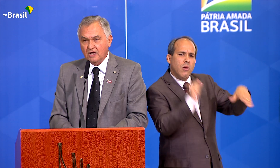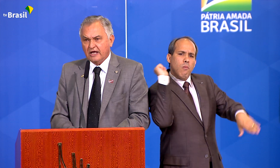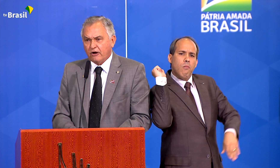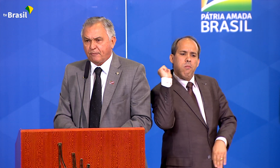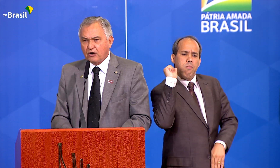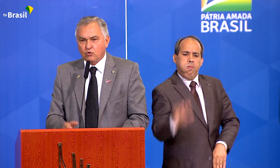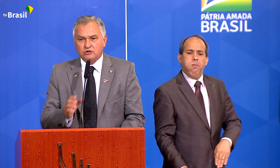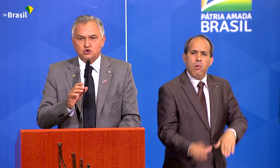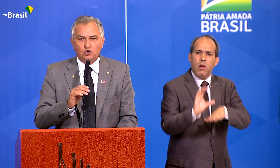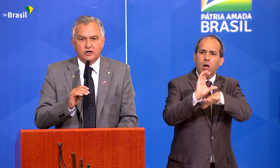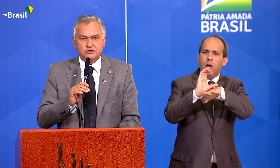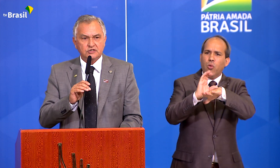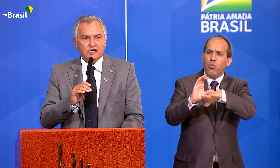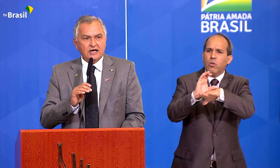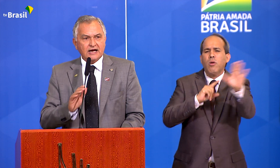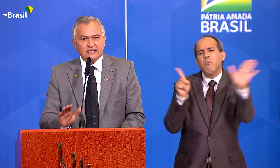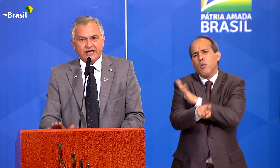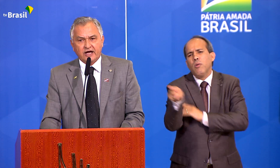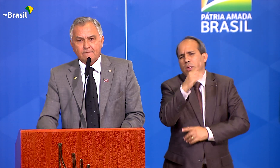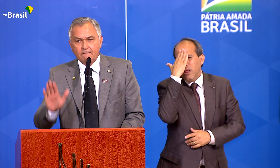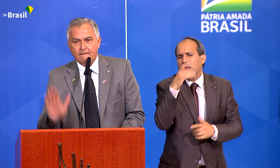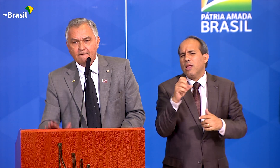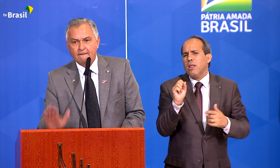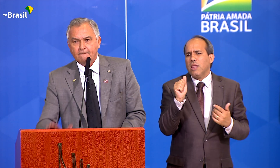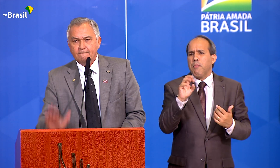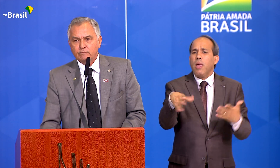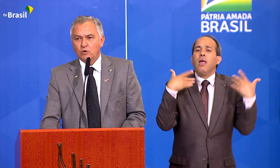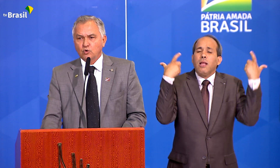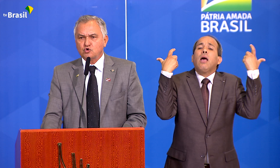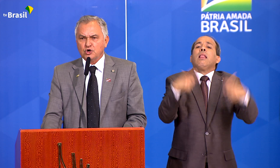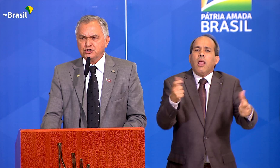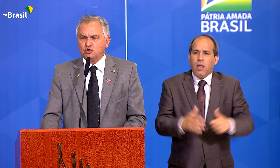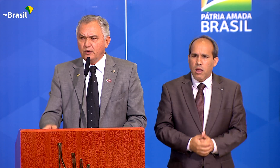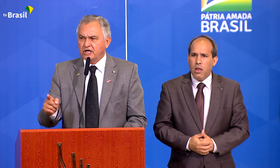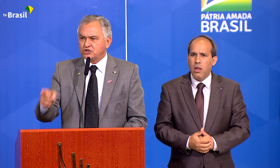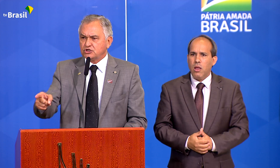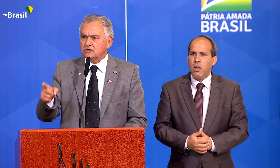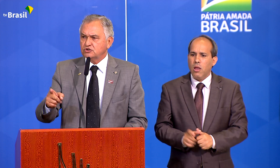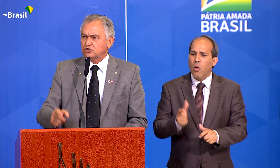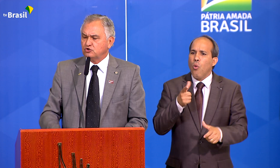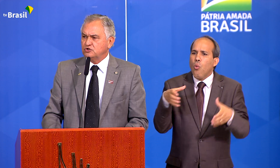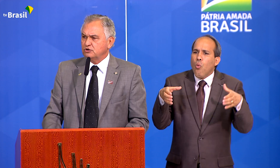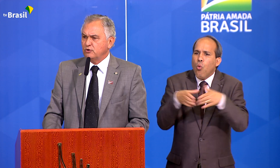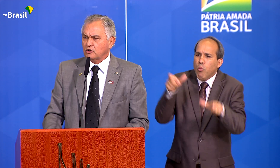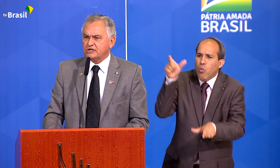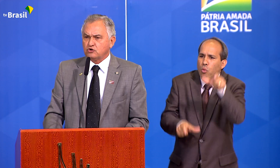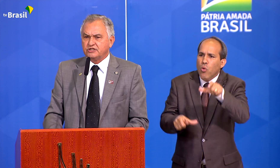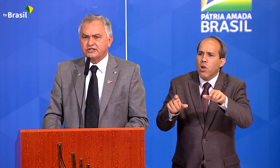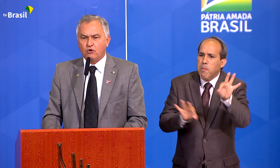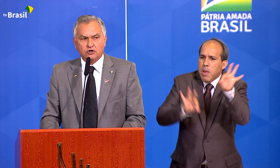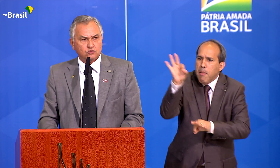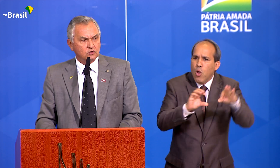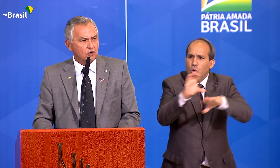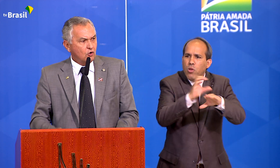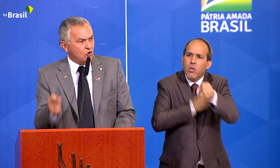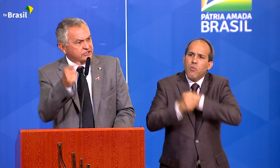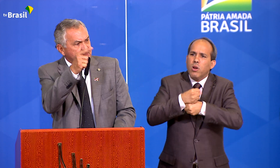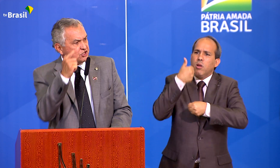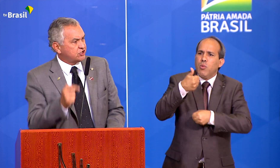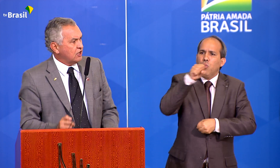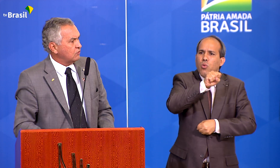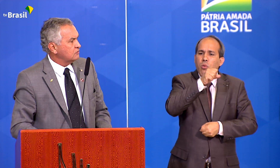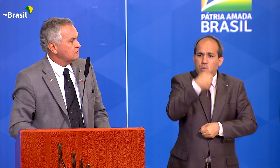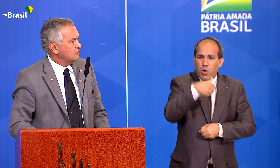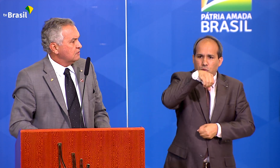Constituição Federal eu pergunto aos senhores Cadê os constituintes de 1988